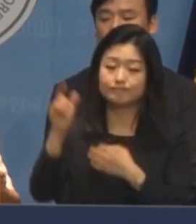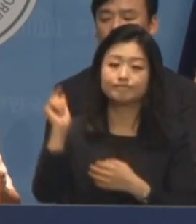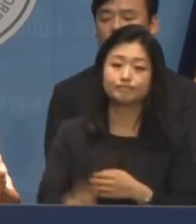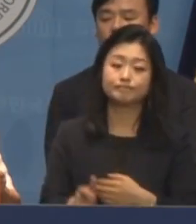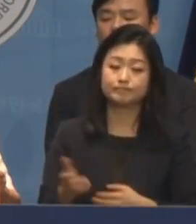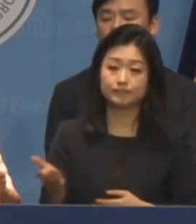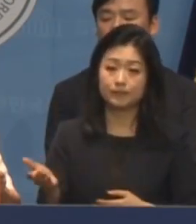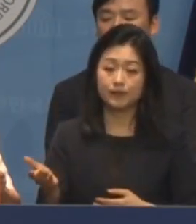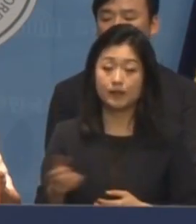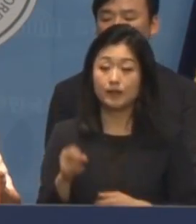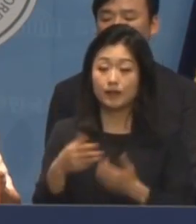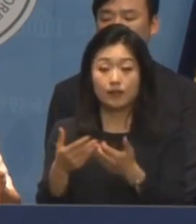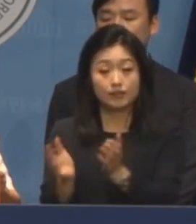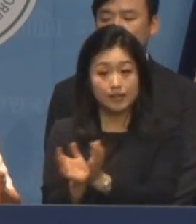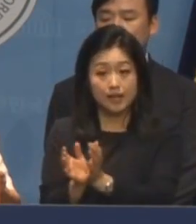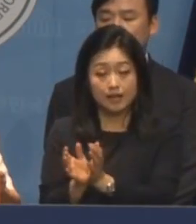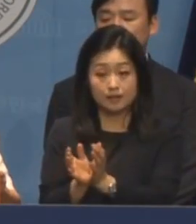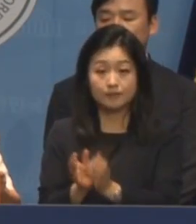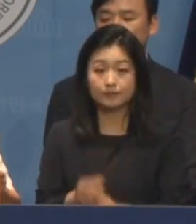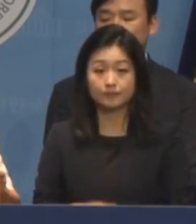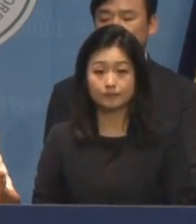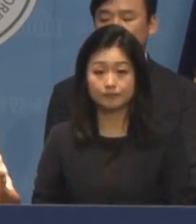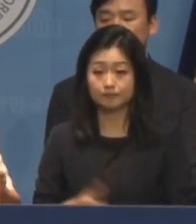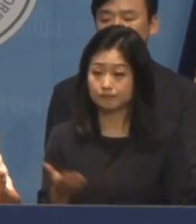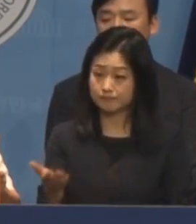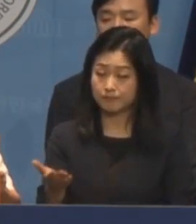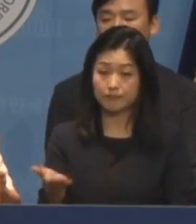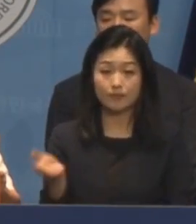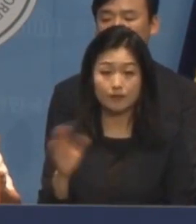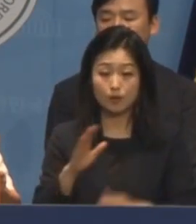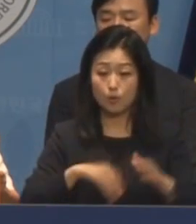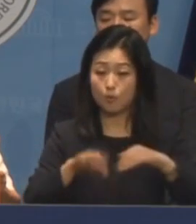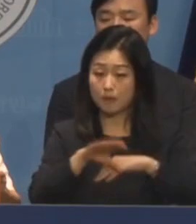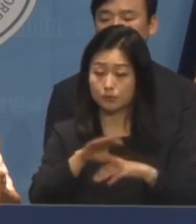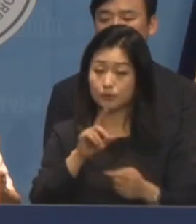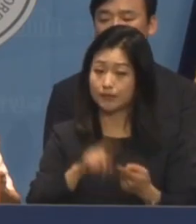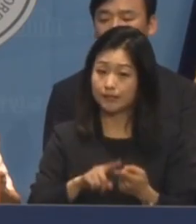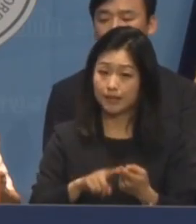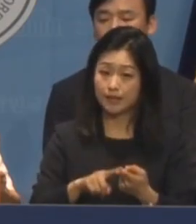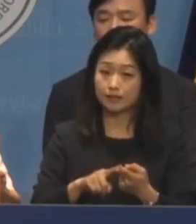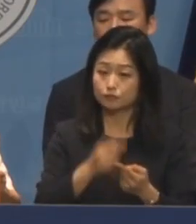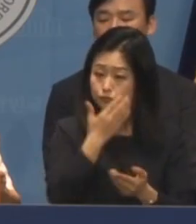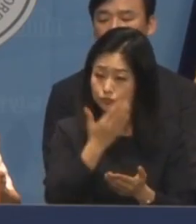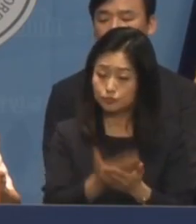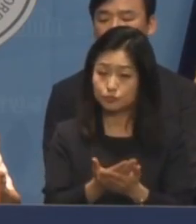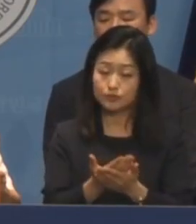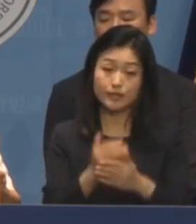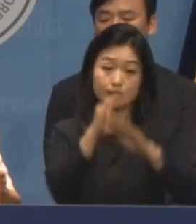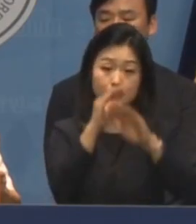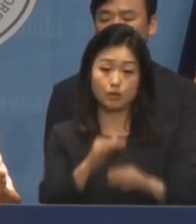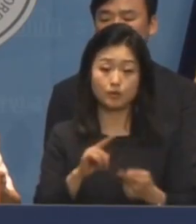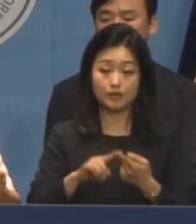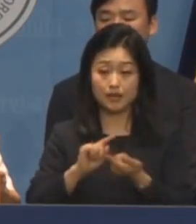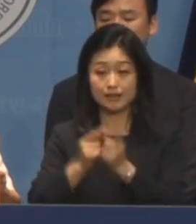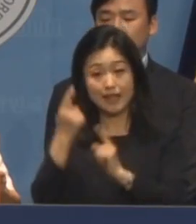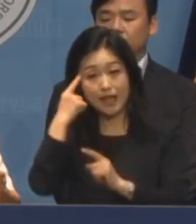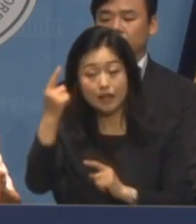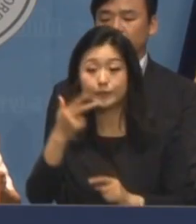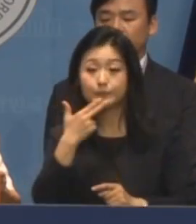않았다. 집권여당의 지위를 갖는 공당이 공영방송과 관련된 중대한 사안에 대안조차